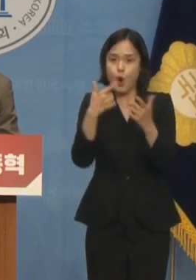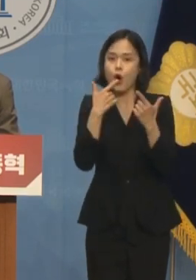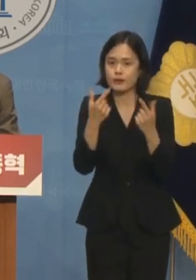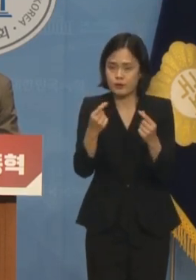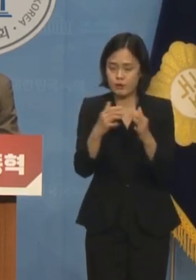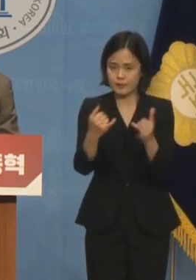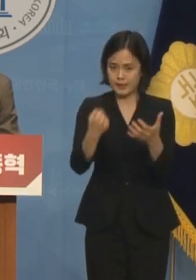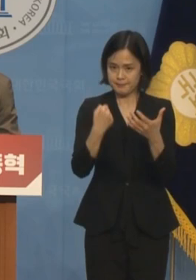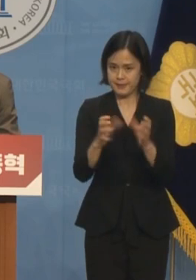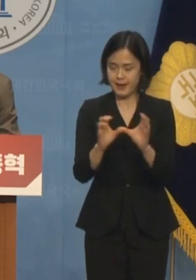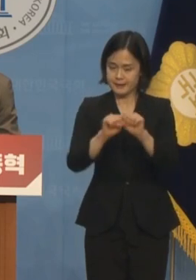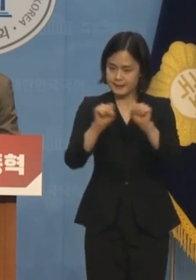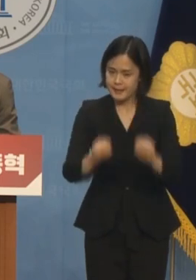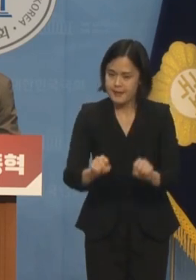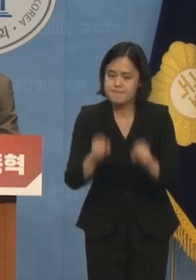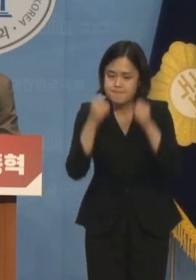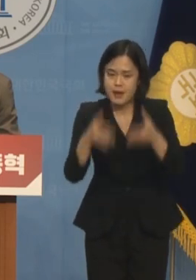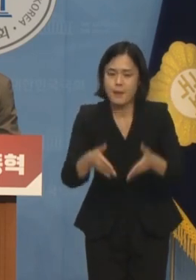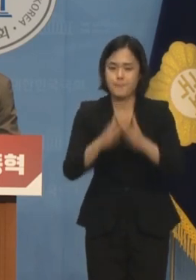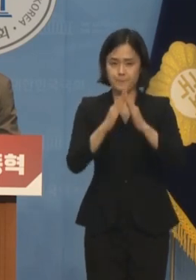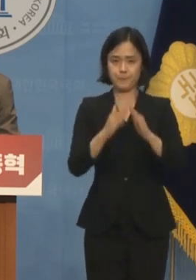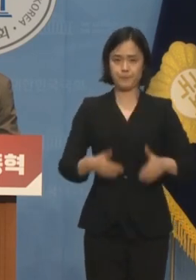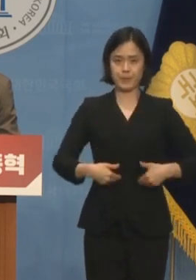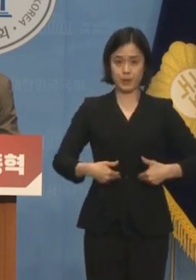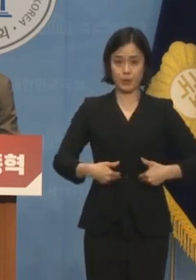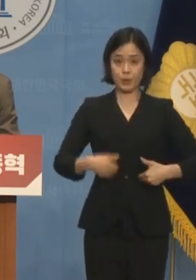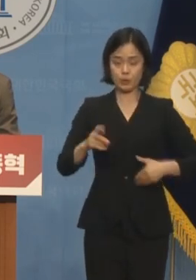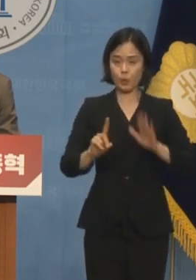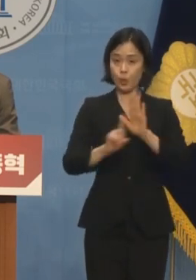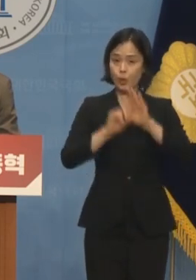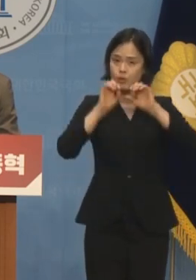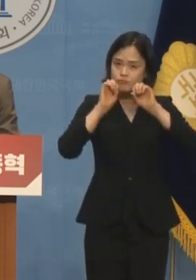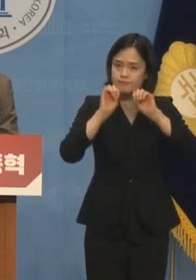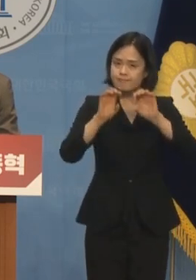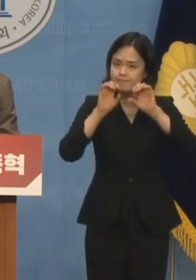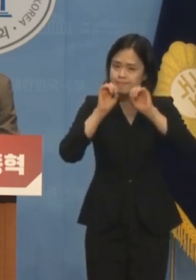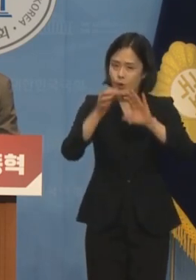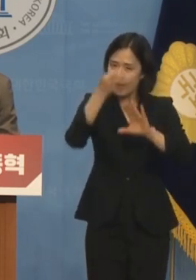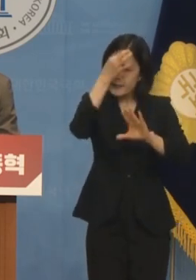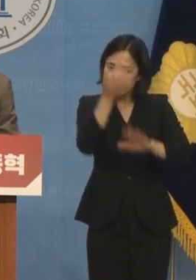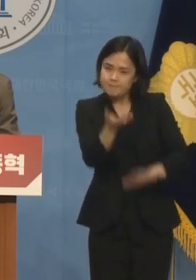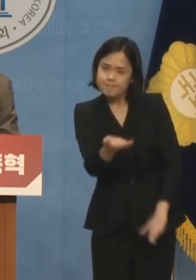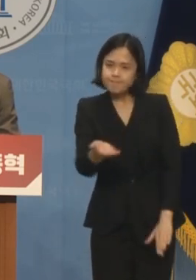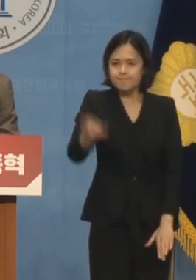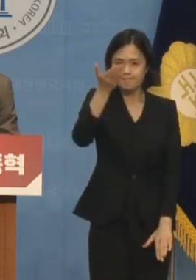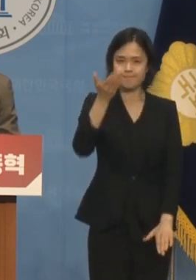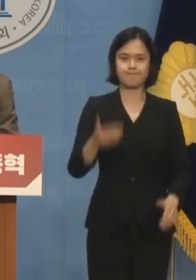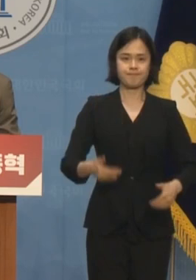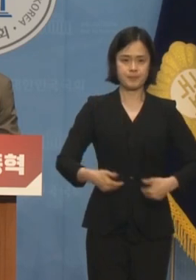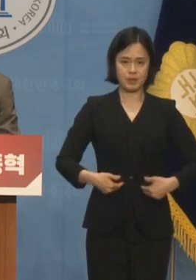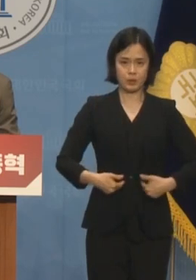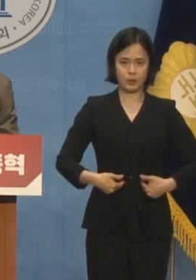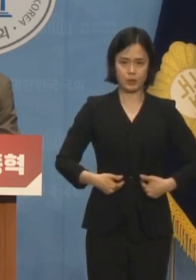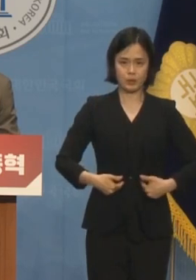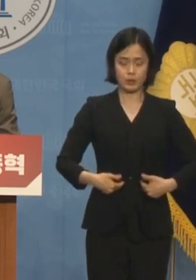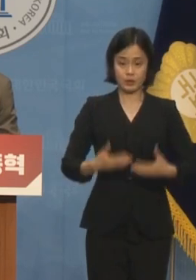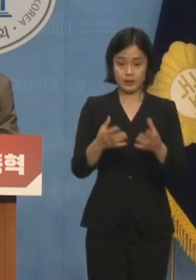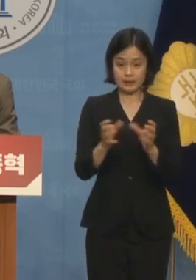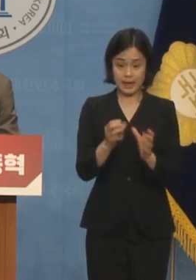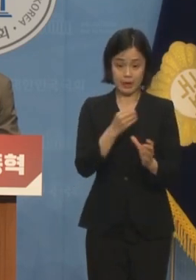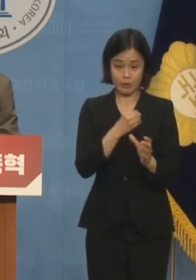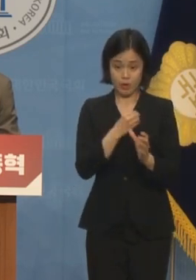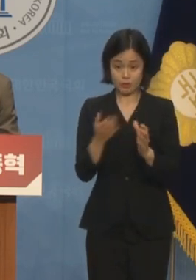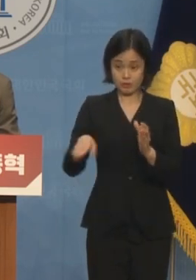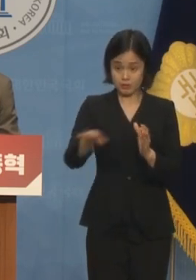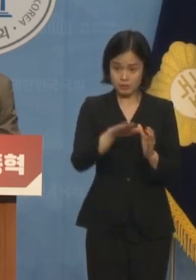합니다. 홍보 기능을 획기적으로 강화해야 합니다. 당직자들이 열정적으로 일할 수